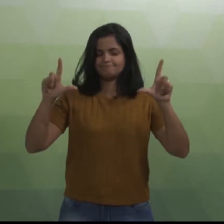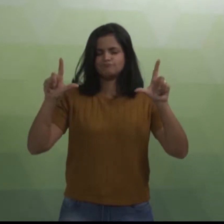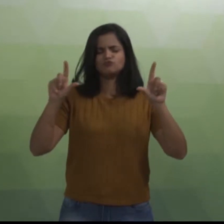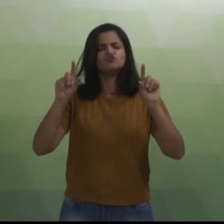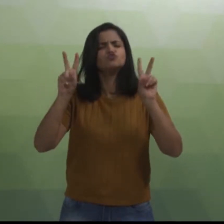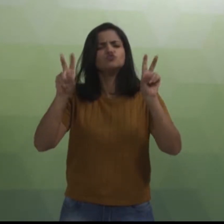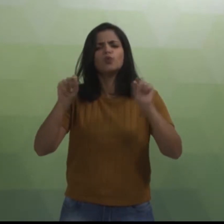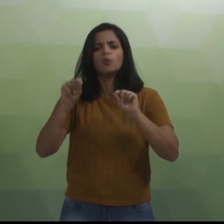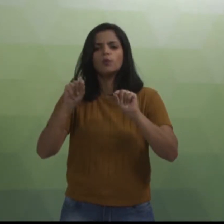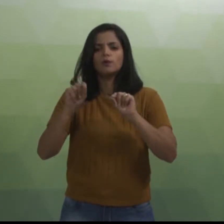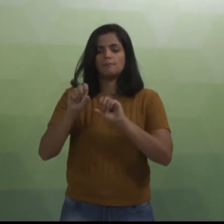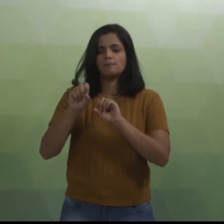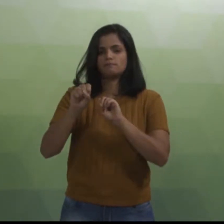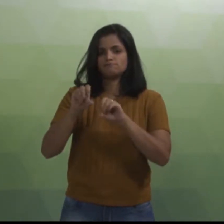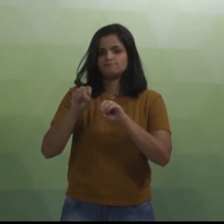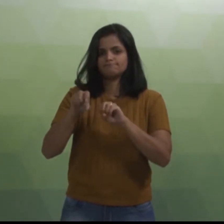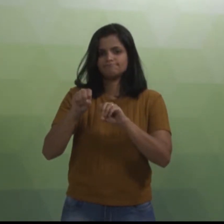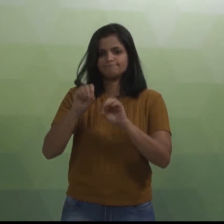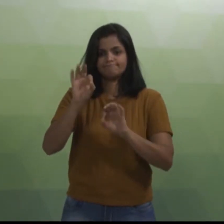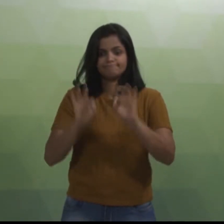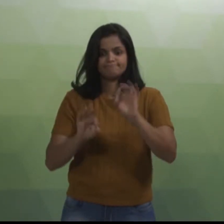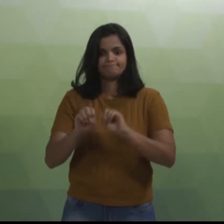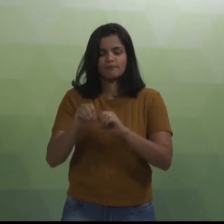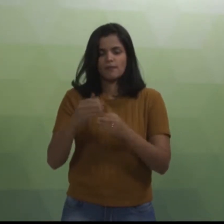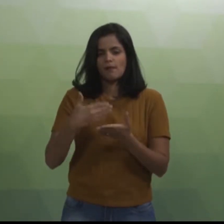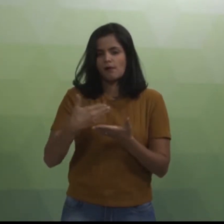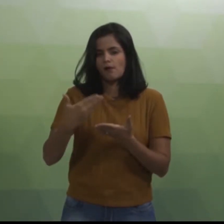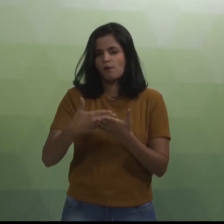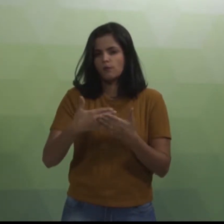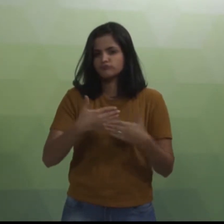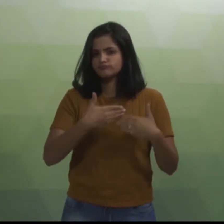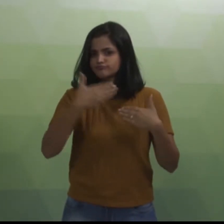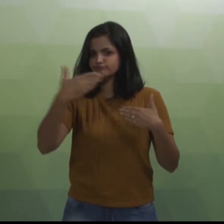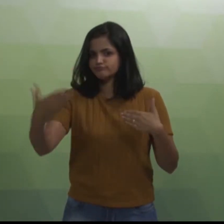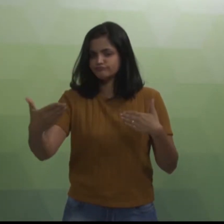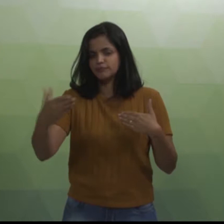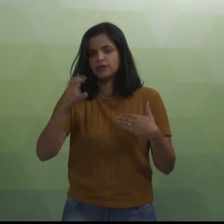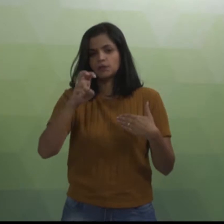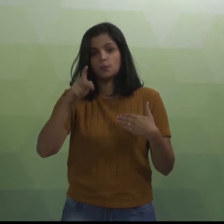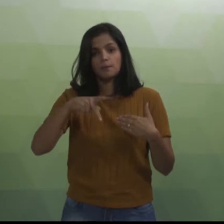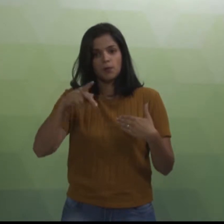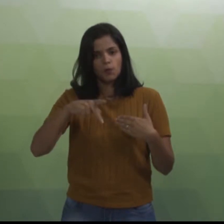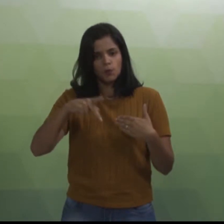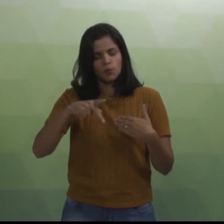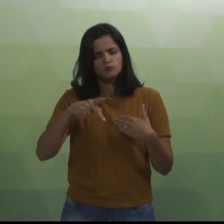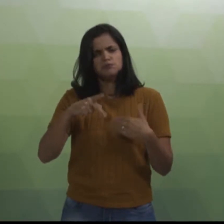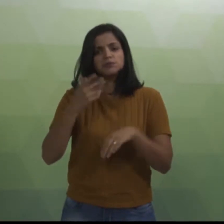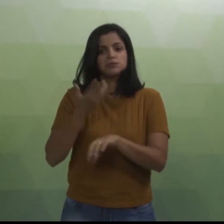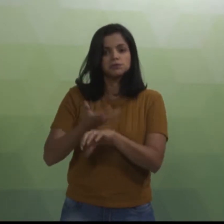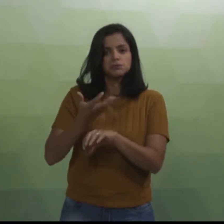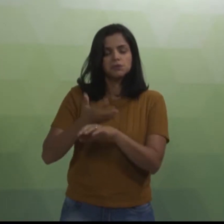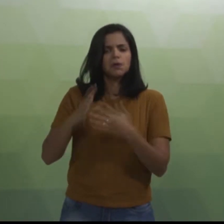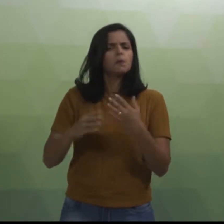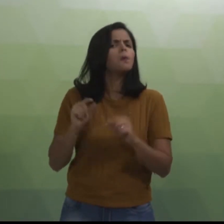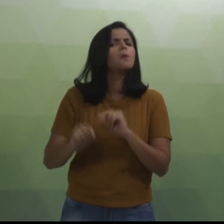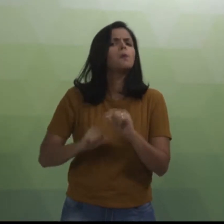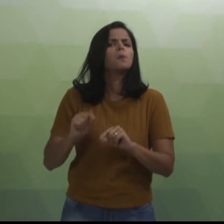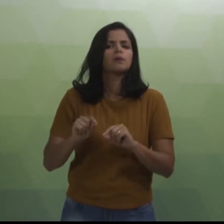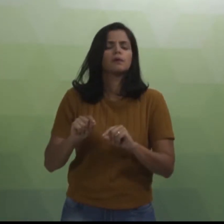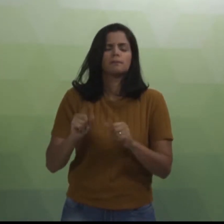Viram? Viram o slide? Então, daremos início à nossa aula no 5º período